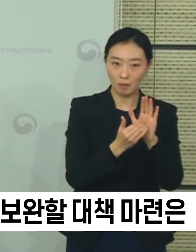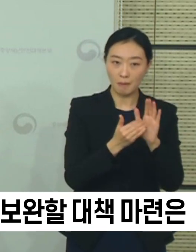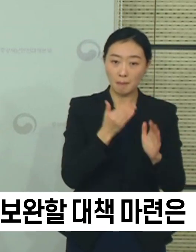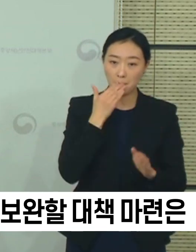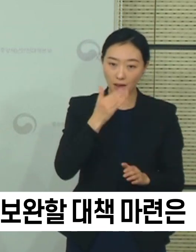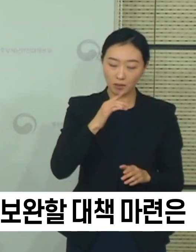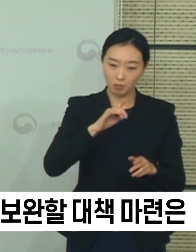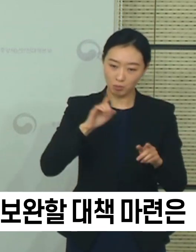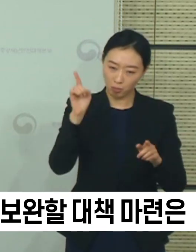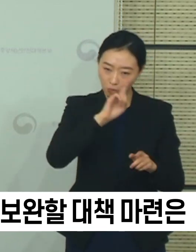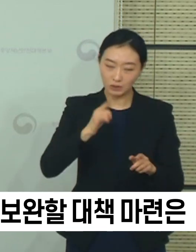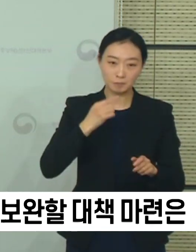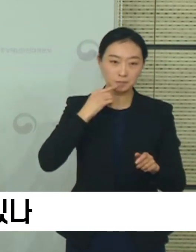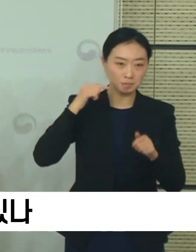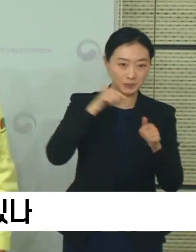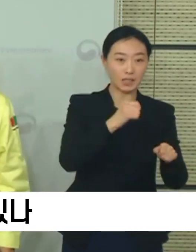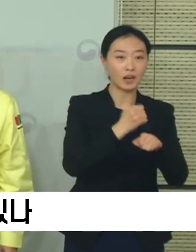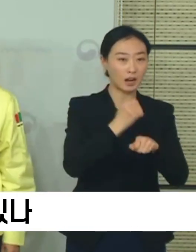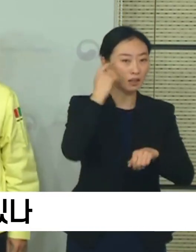강구할 계획입니다.